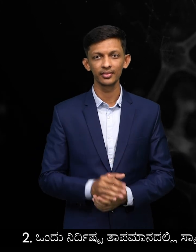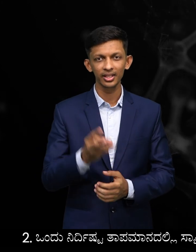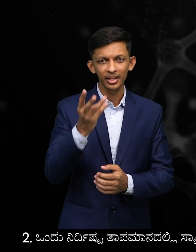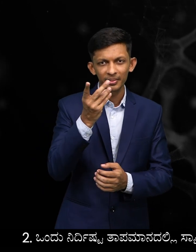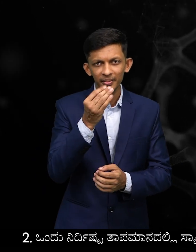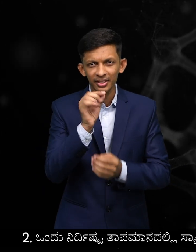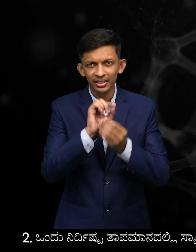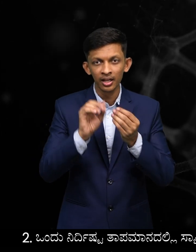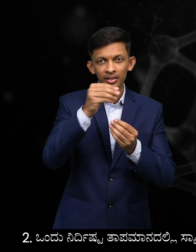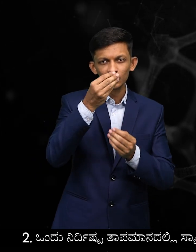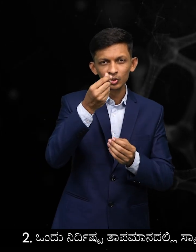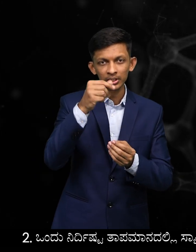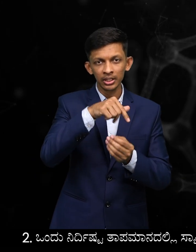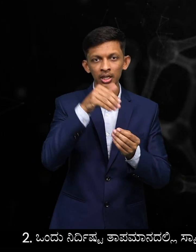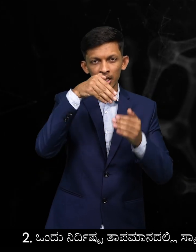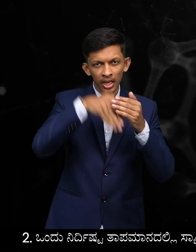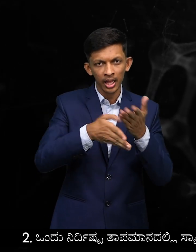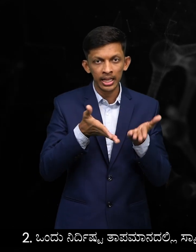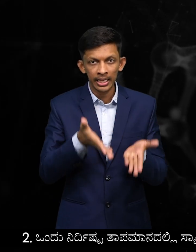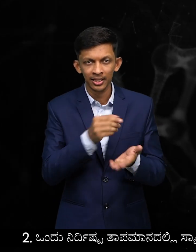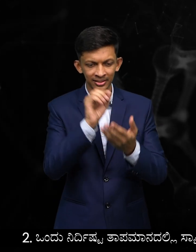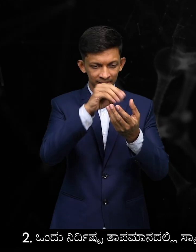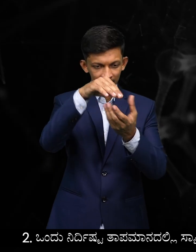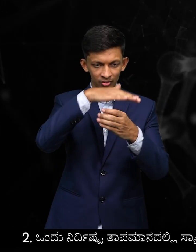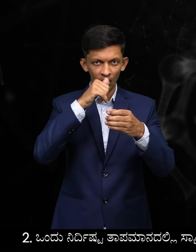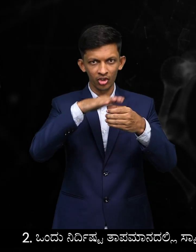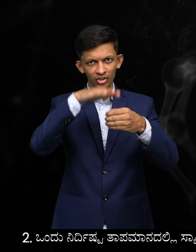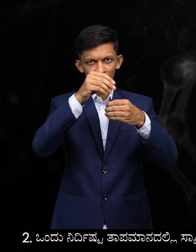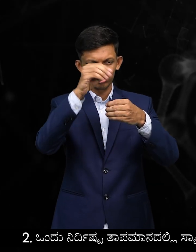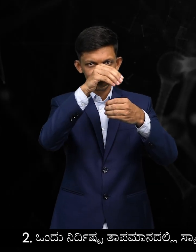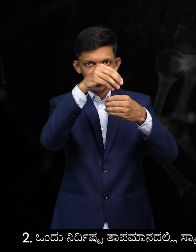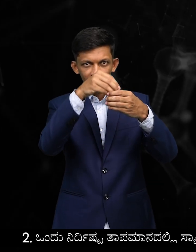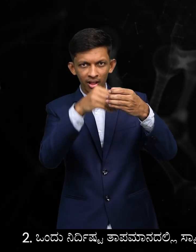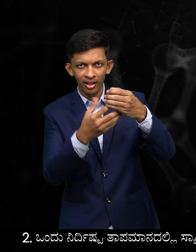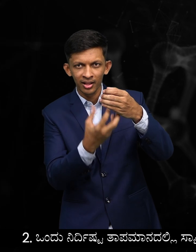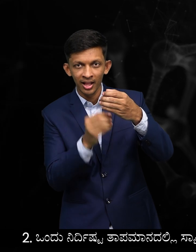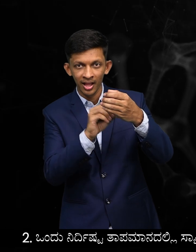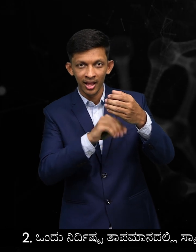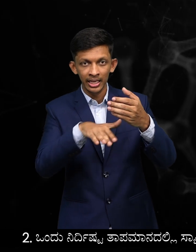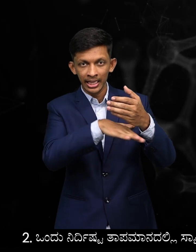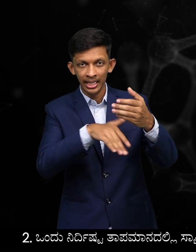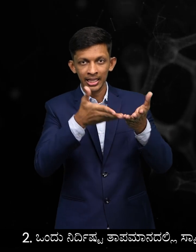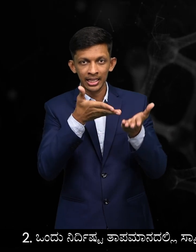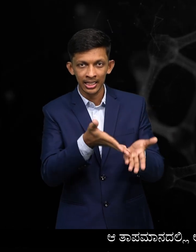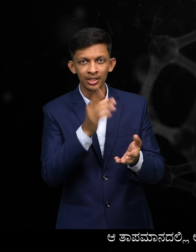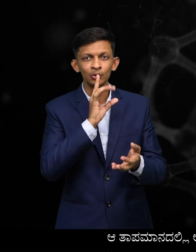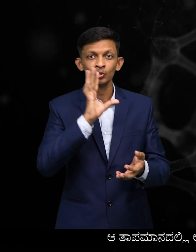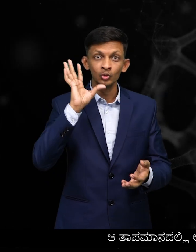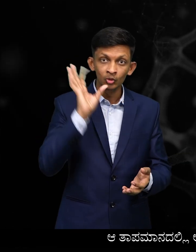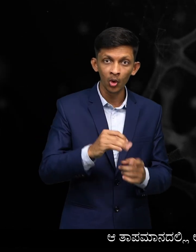ಒಂದು ನಿರ್ದಿಷ್ಟ ತಾಪಮಾನದಲ್ಲಿ ಸ್ಯಾಚುರೇಟೆಡ್ ದ್ರಾವಣದಲ್ಲಿ ಇರುವ ದ್ರಾವಣದ ಪ್ರಮಾಣವನ್ನು ಆ